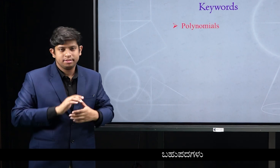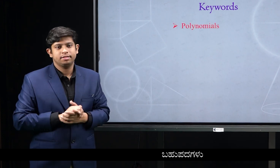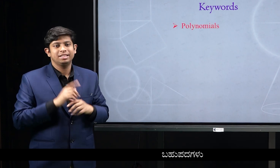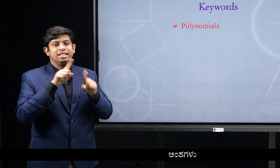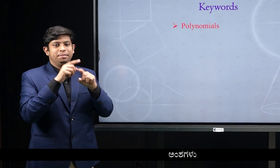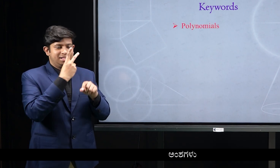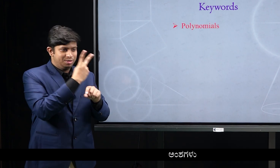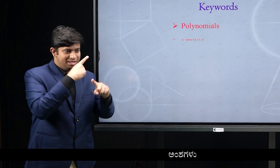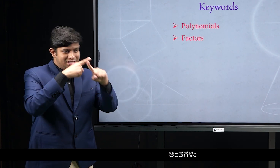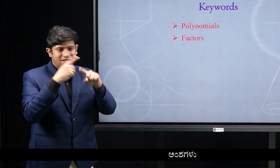ಅಂಶಗಳು,